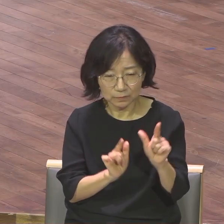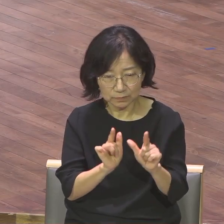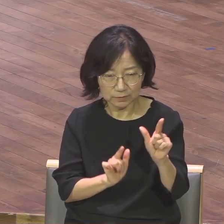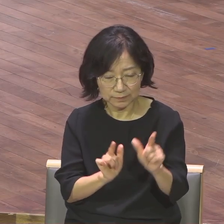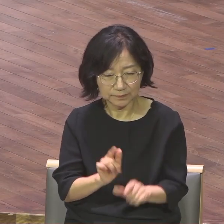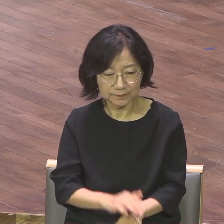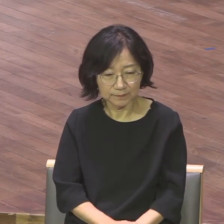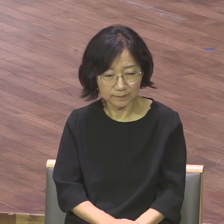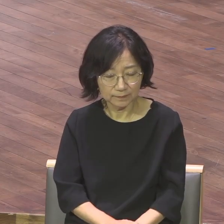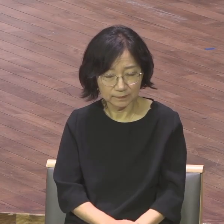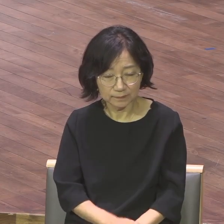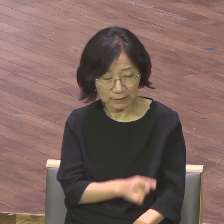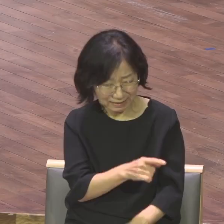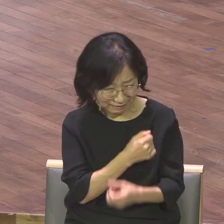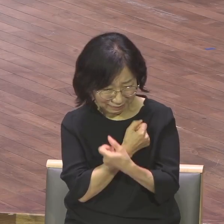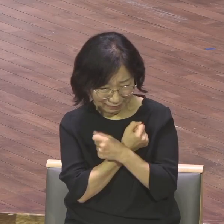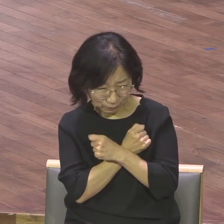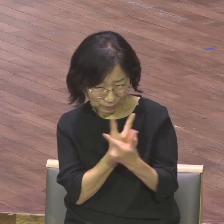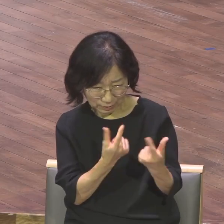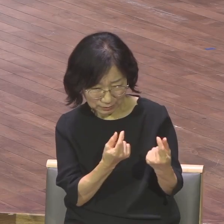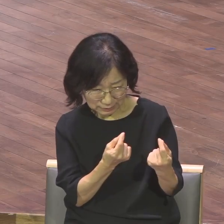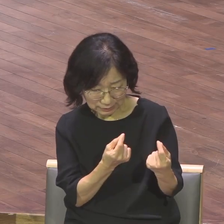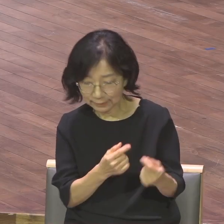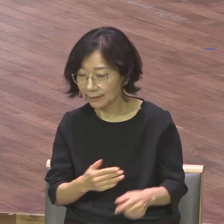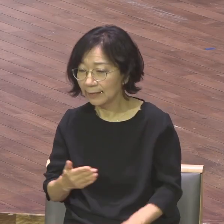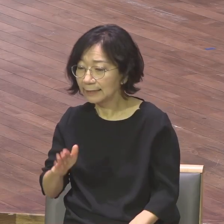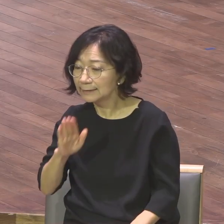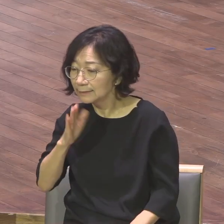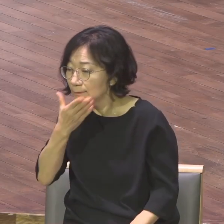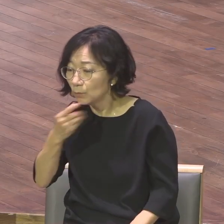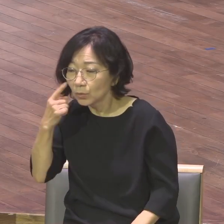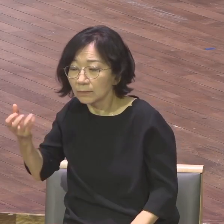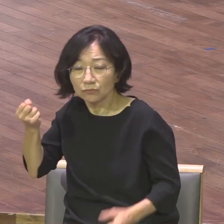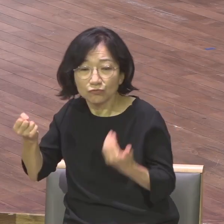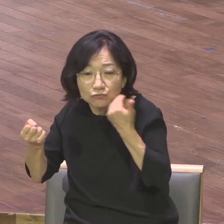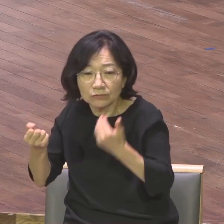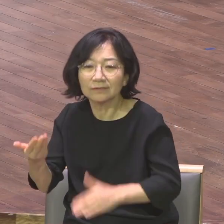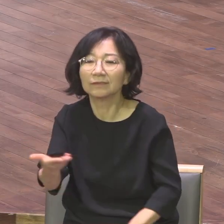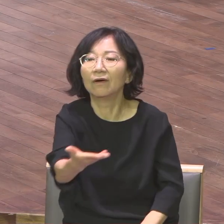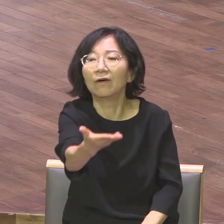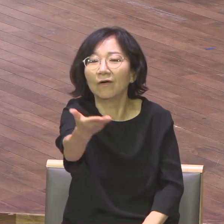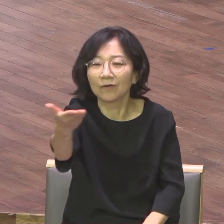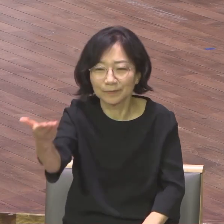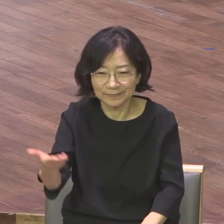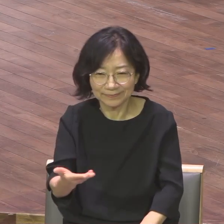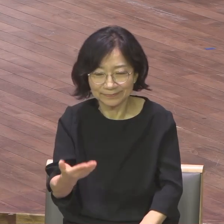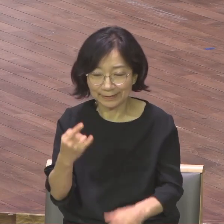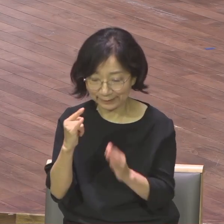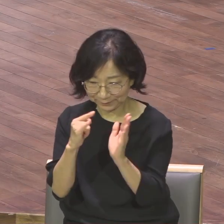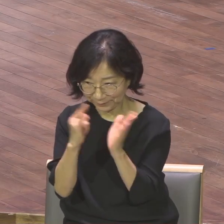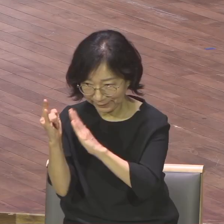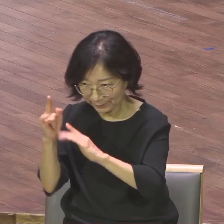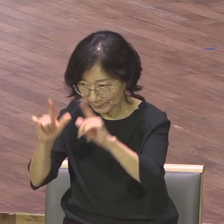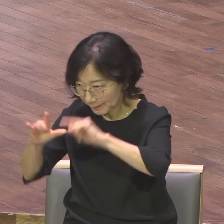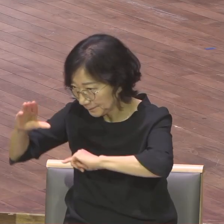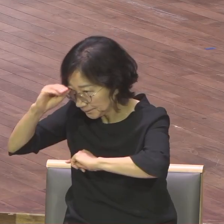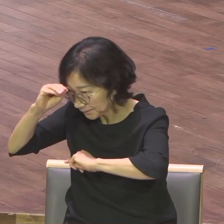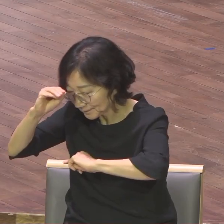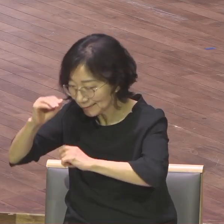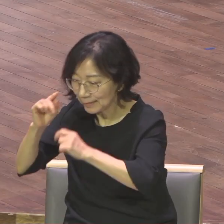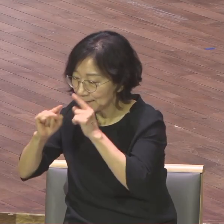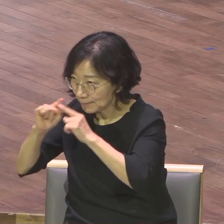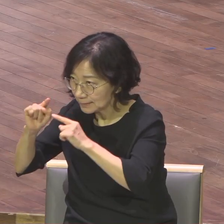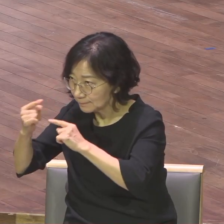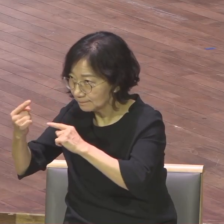이런 자들에게 참복음 가진 여러분들이 에스겔처럼 말씀의